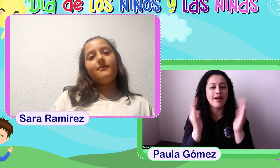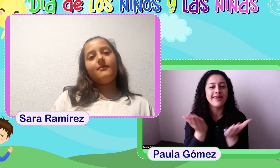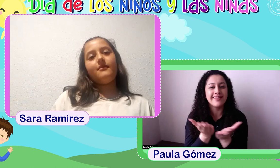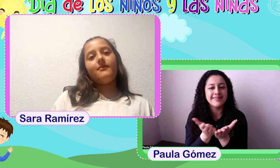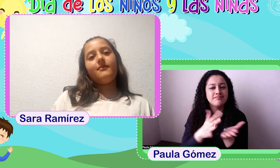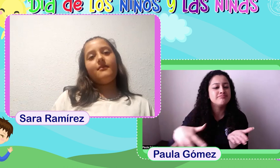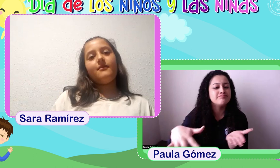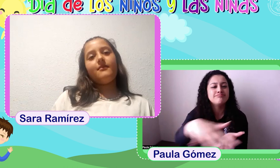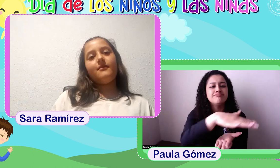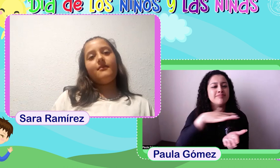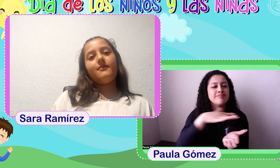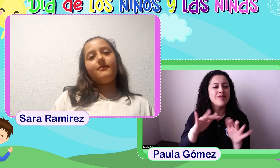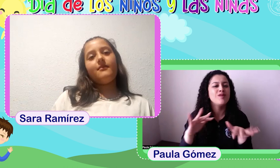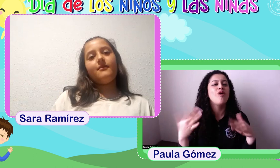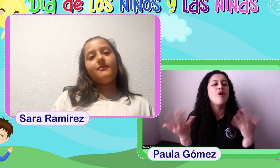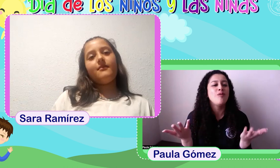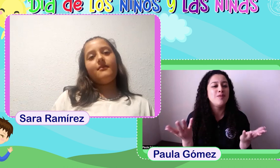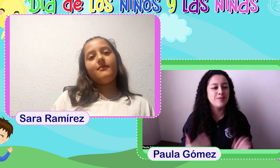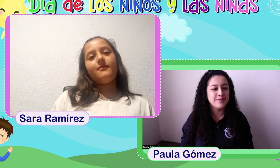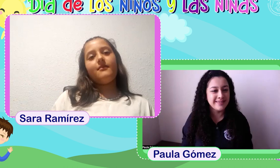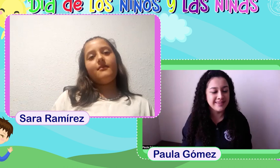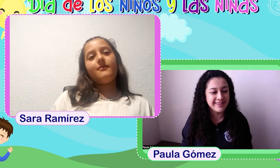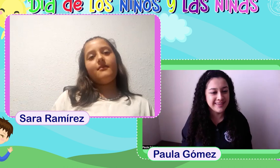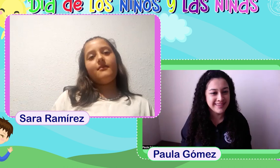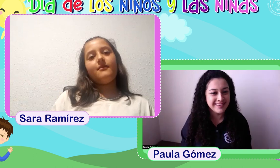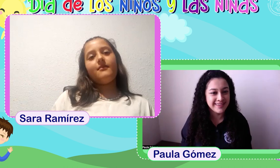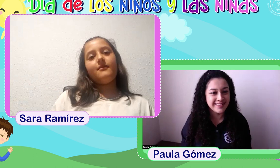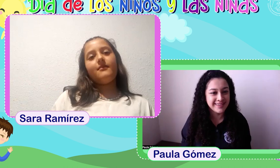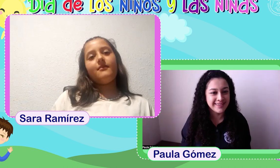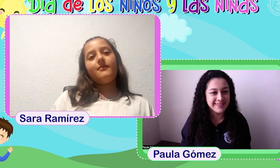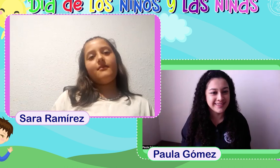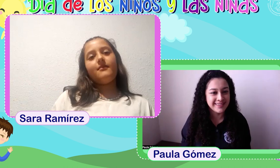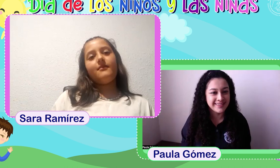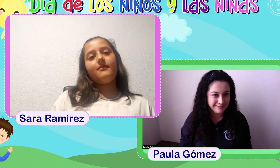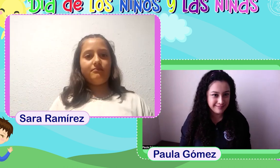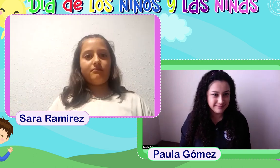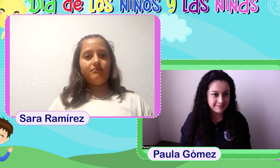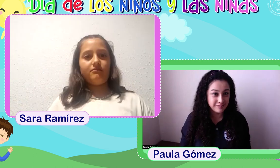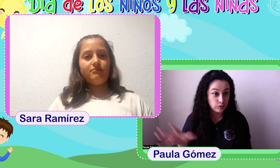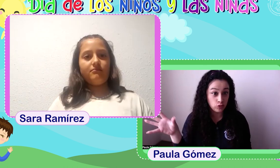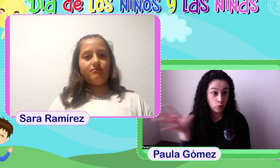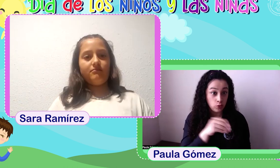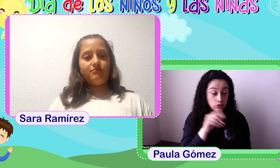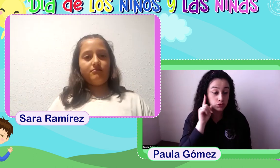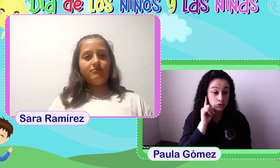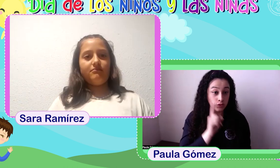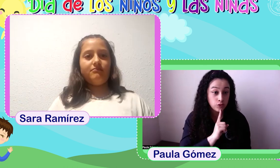¿Y en el colegio todos son sordos?